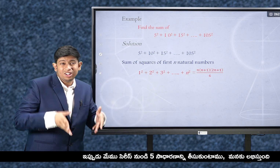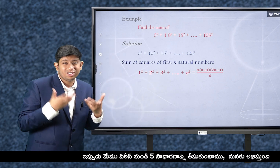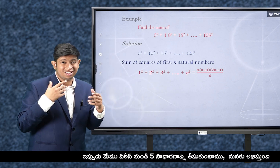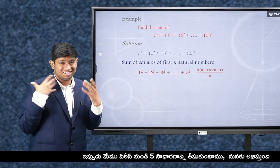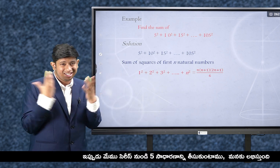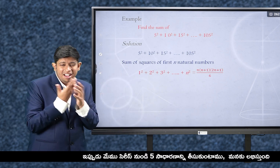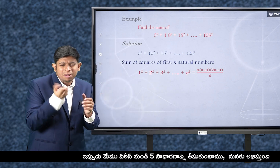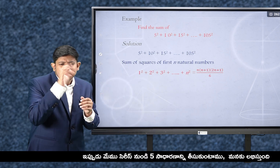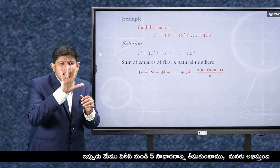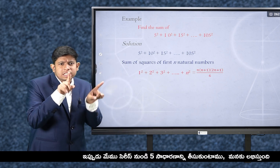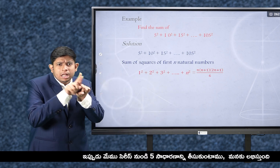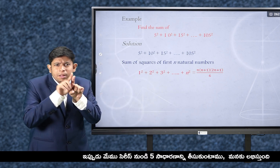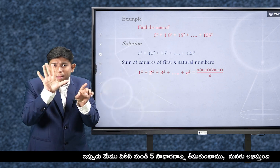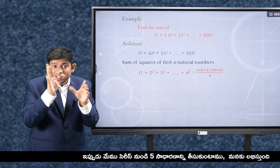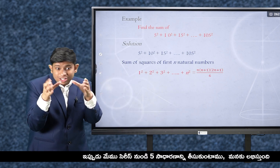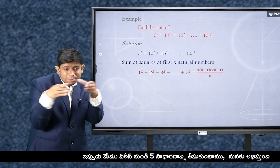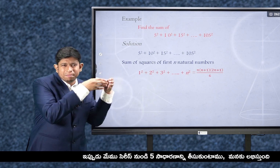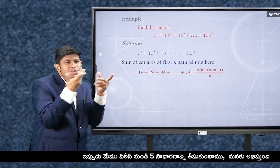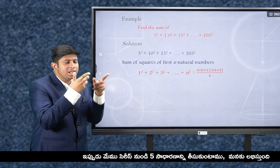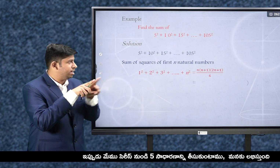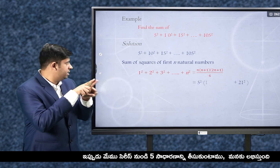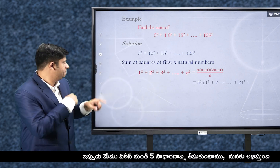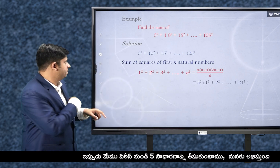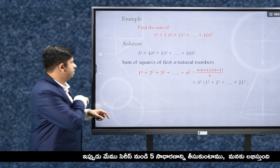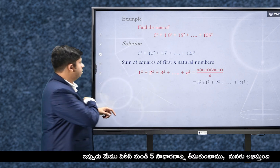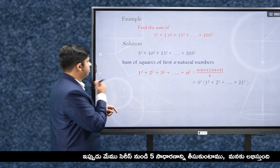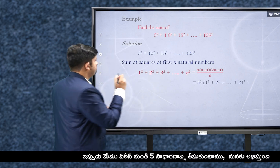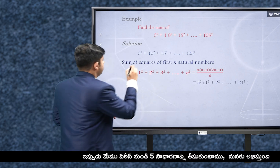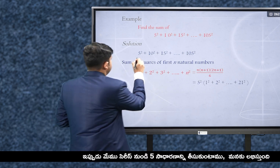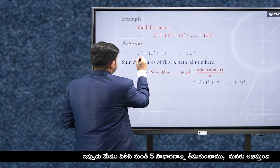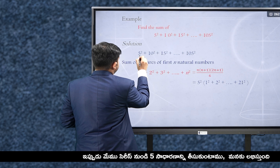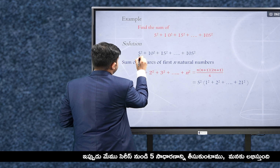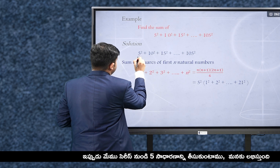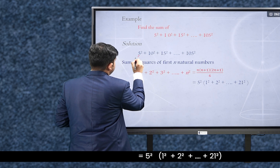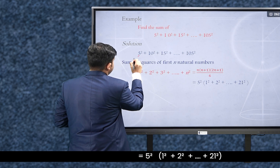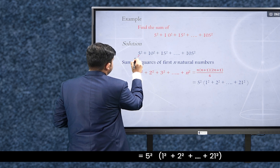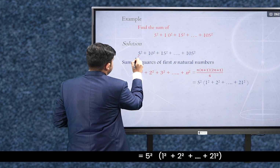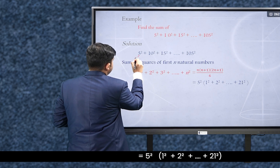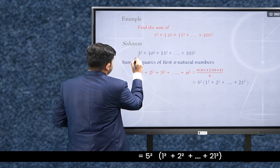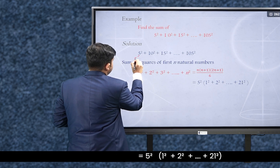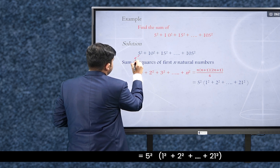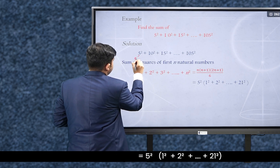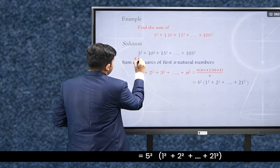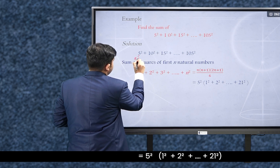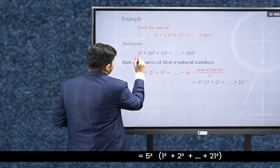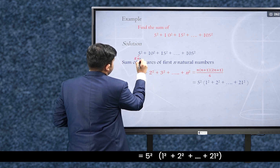ఇప్పుడు మనం సిరీస్ నుండి 5 సాధారణాన్ని తీసుకుంటాము. మనకు లభిస్తుంది ఈజ్ ఈక్వల్ టు 5 స్క్వేర్